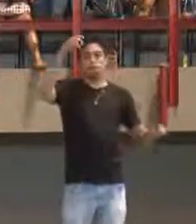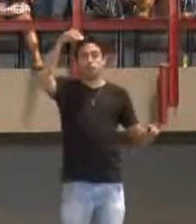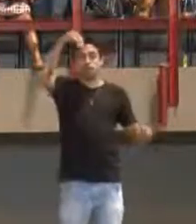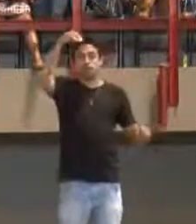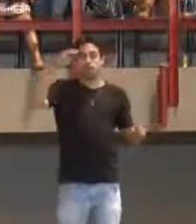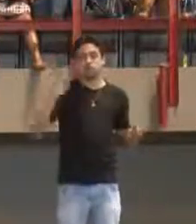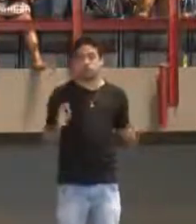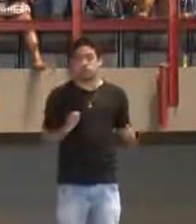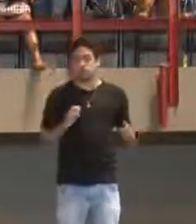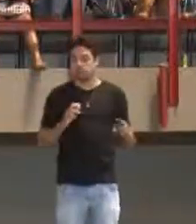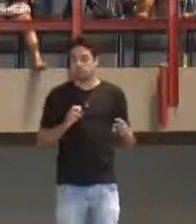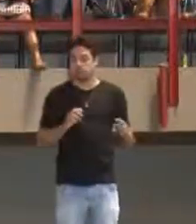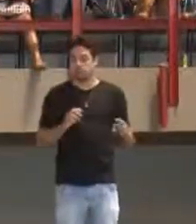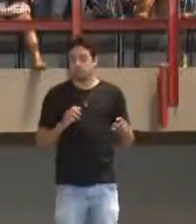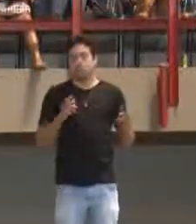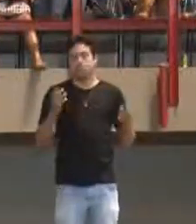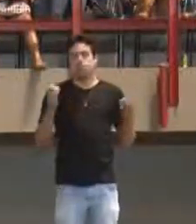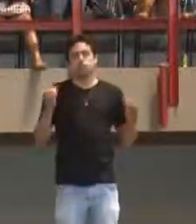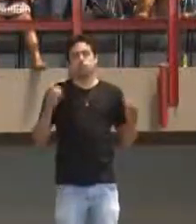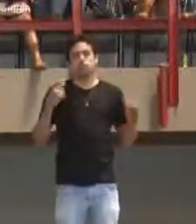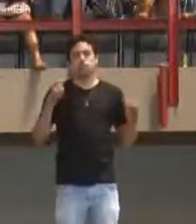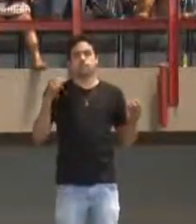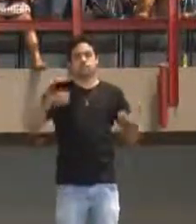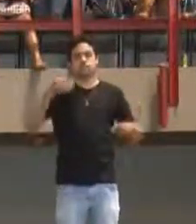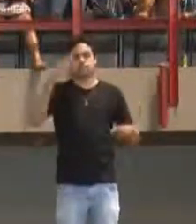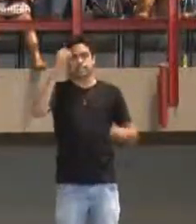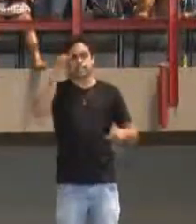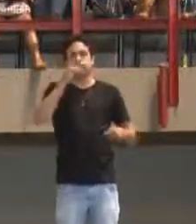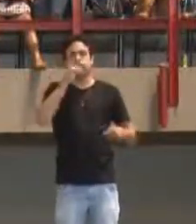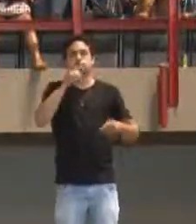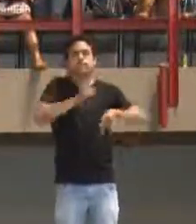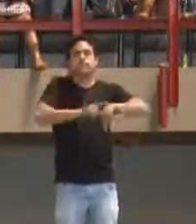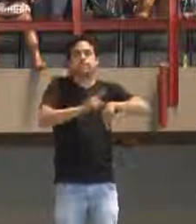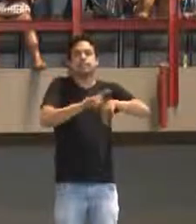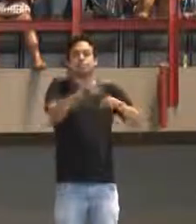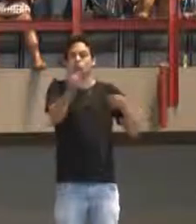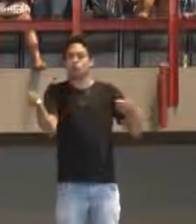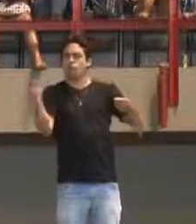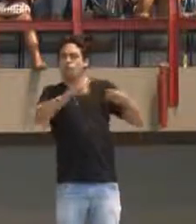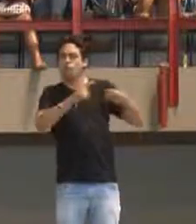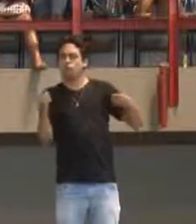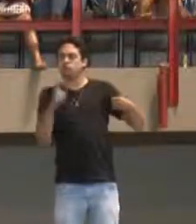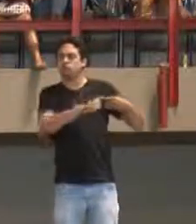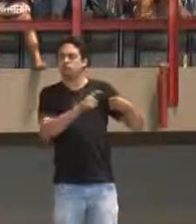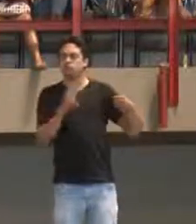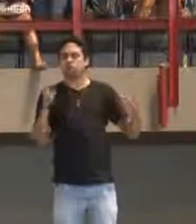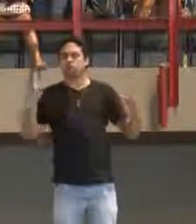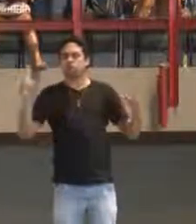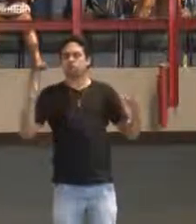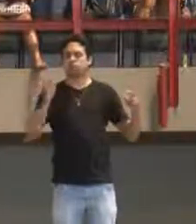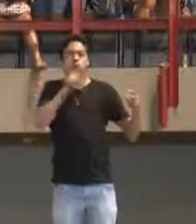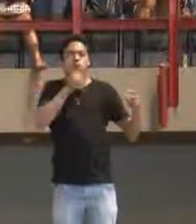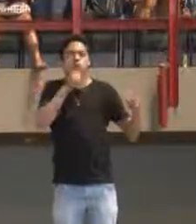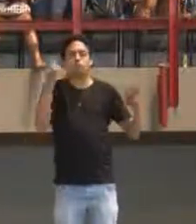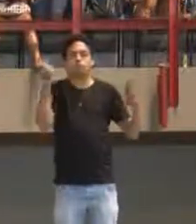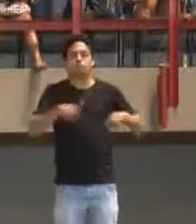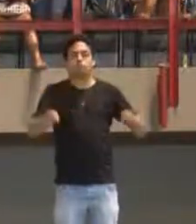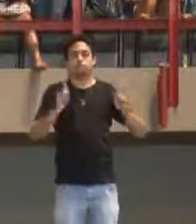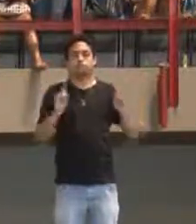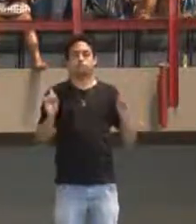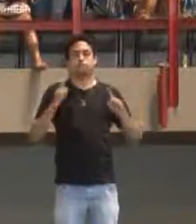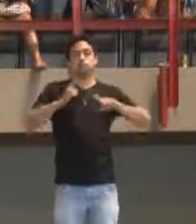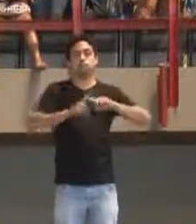minutos. Robério, você não precisa considerar o tempo de volta, não? Não há